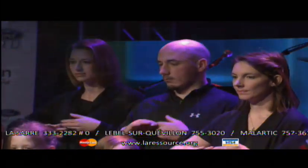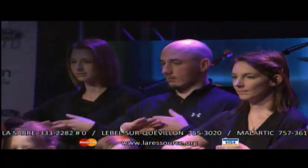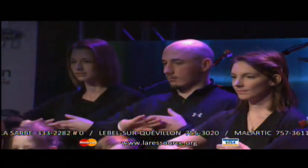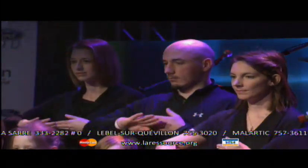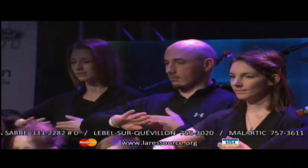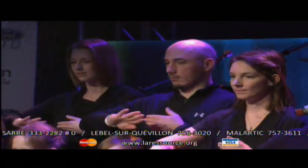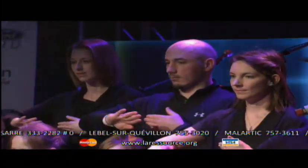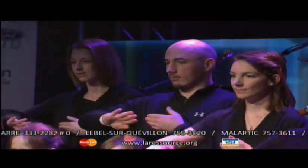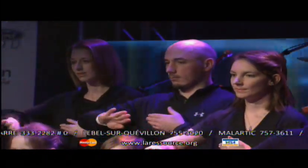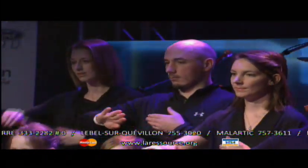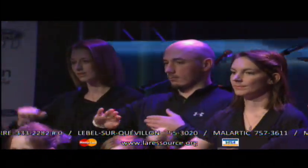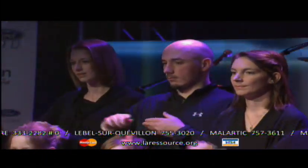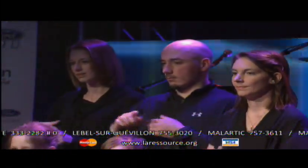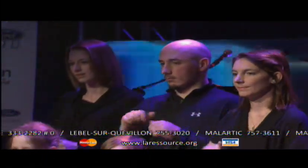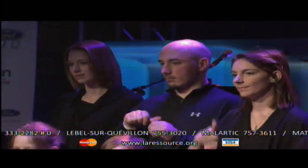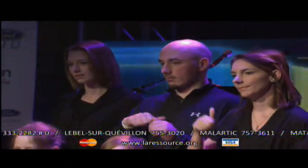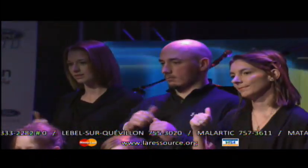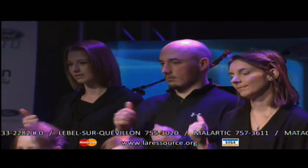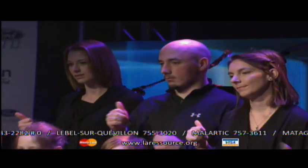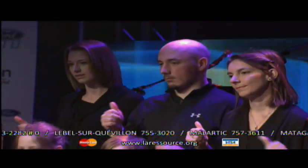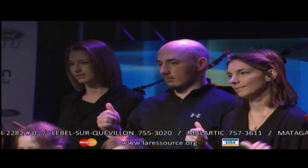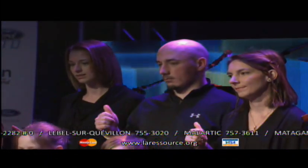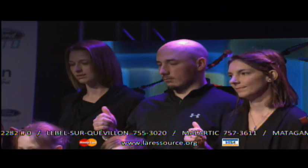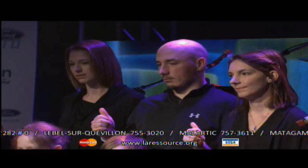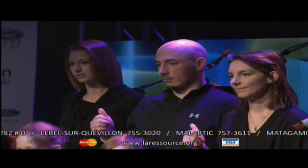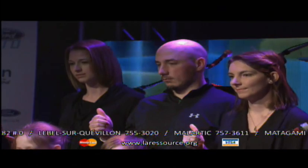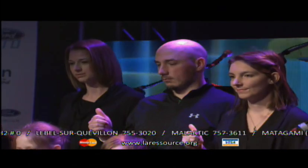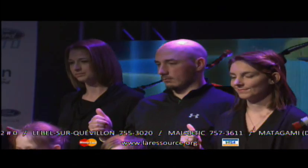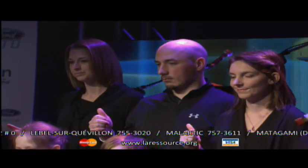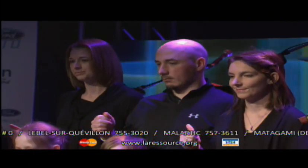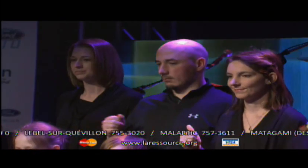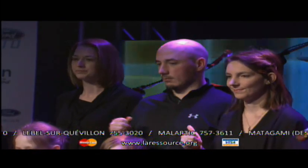qui s'éloigne chaque instant.